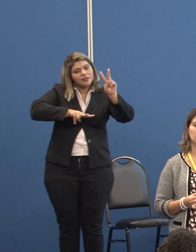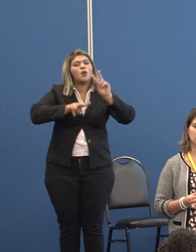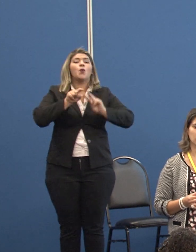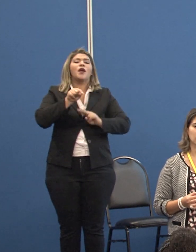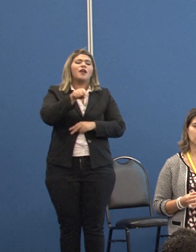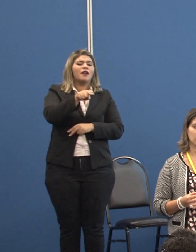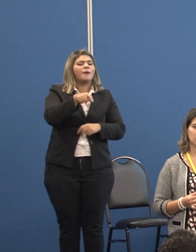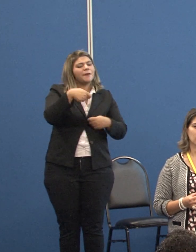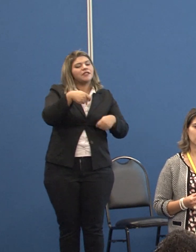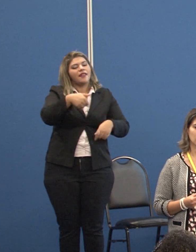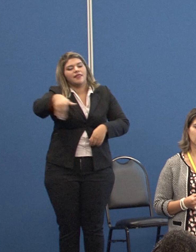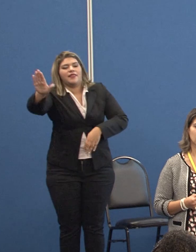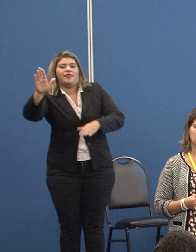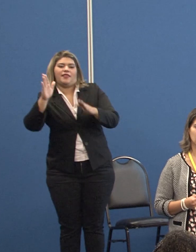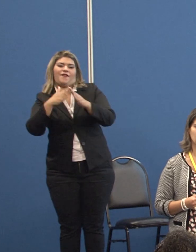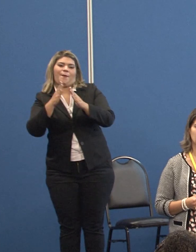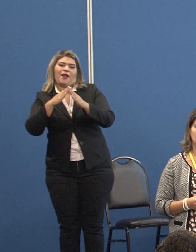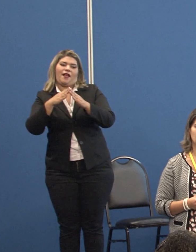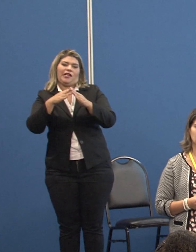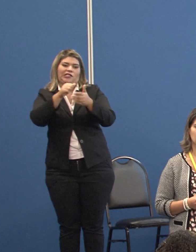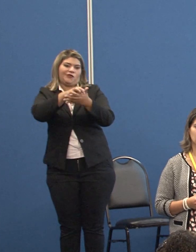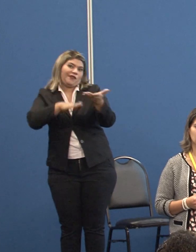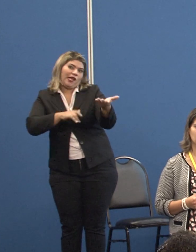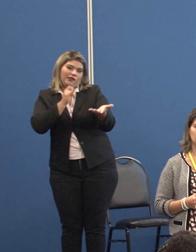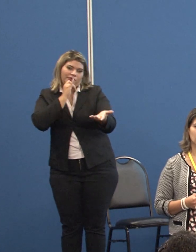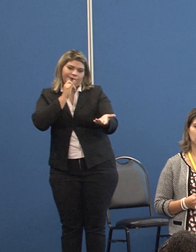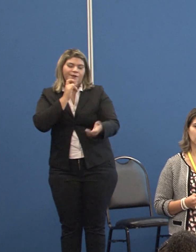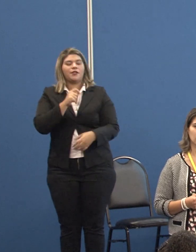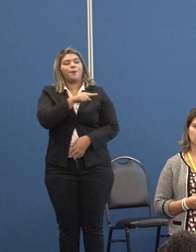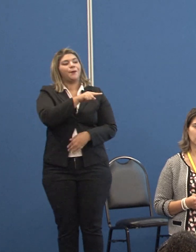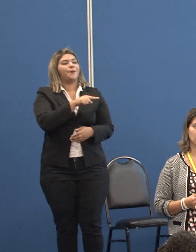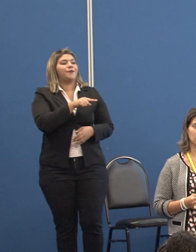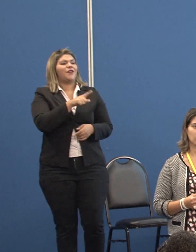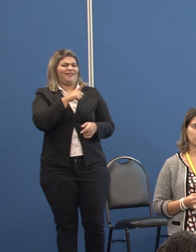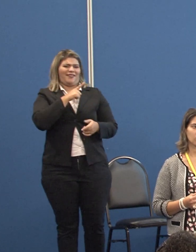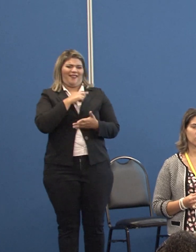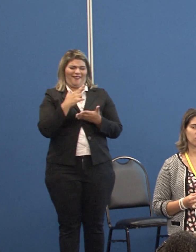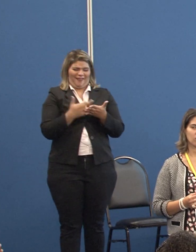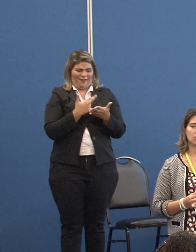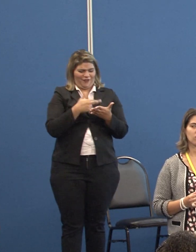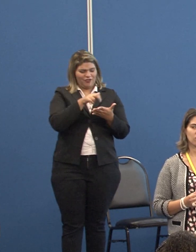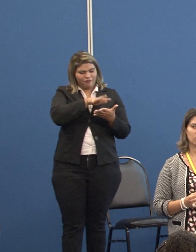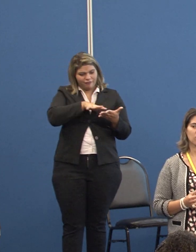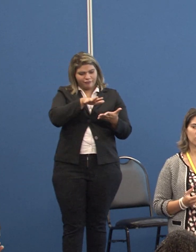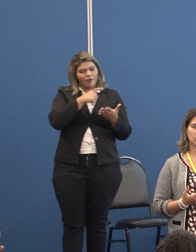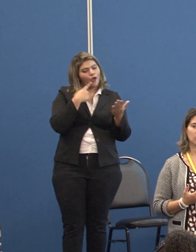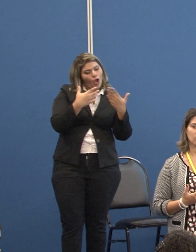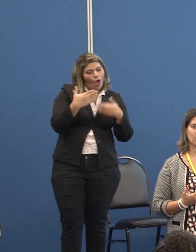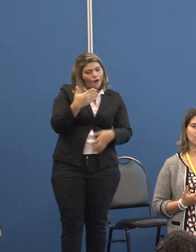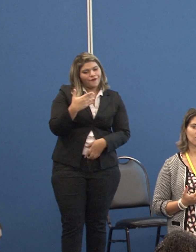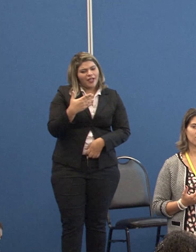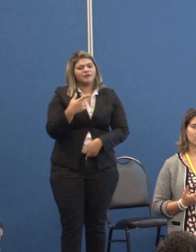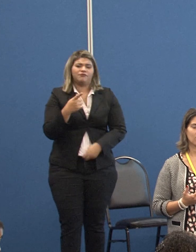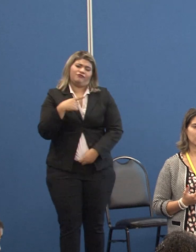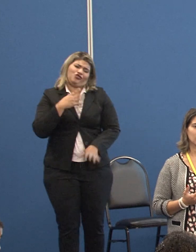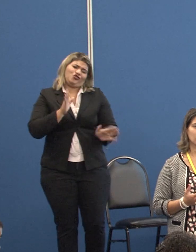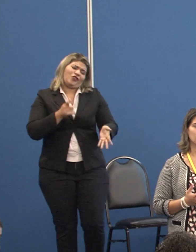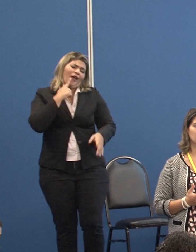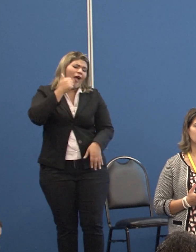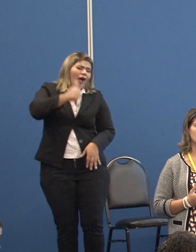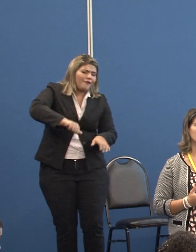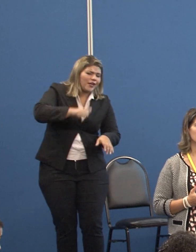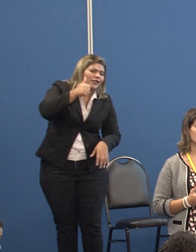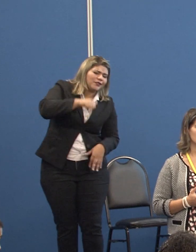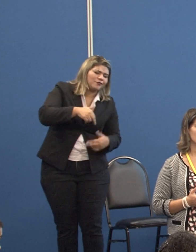para casa alguma coisa. Por exemplo, a gente trabalhou em encarte. Nessas conversas informais, a avaliação está presente, porque ele vai chegar em